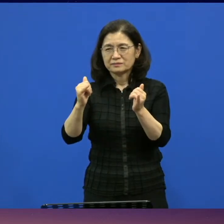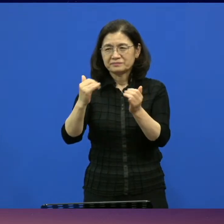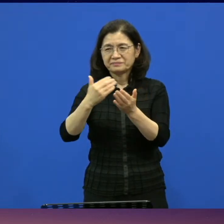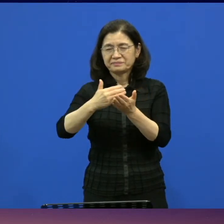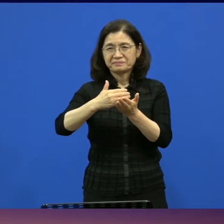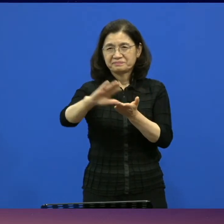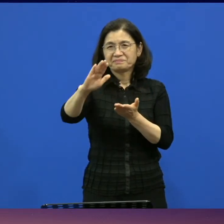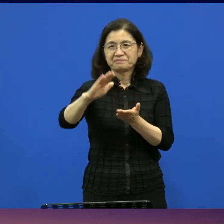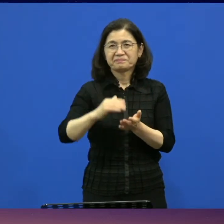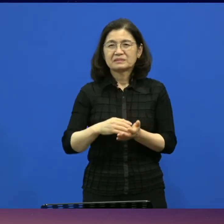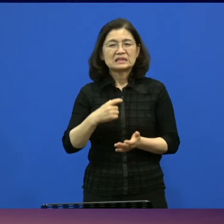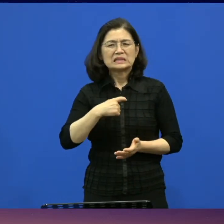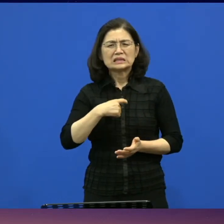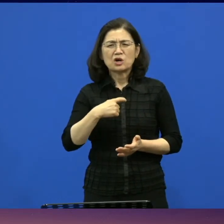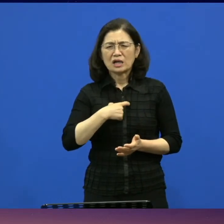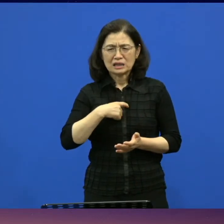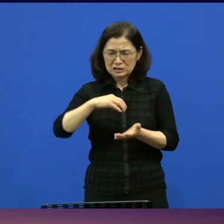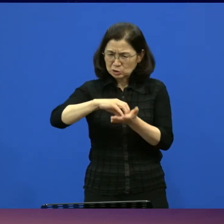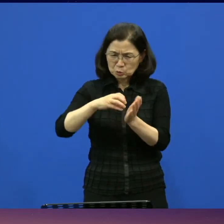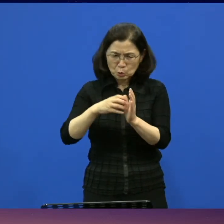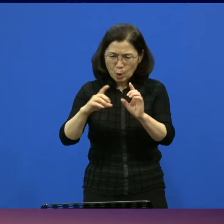그냥 싫어한다 정도가 아닙니다.